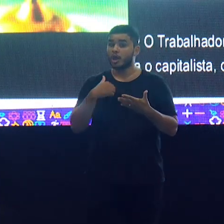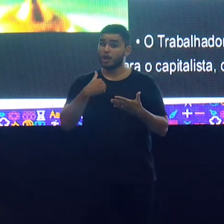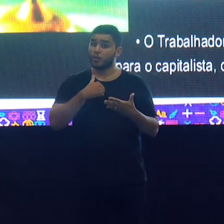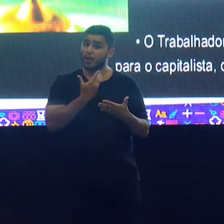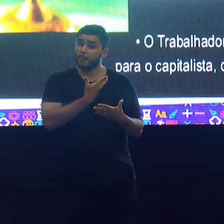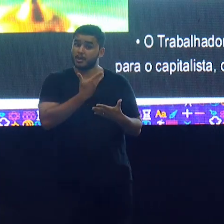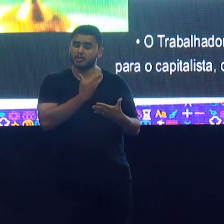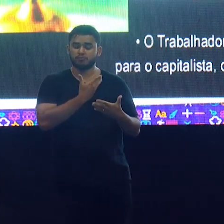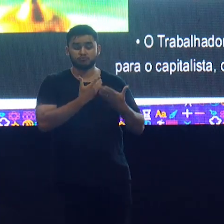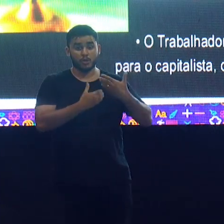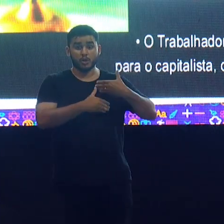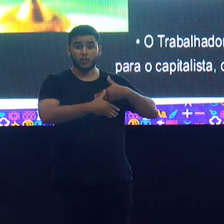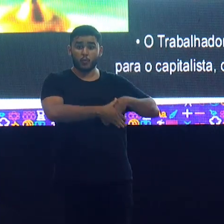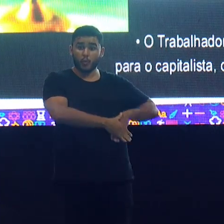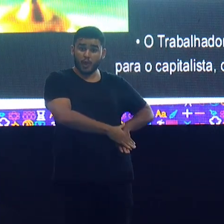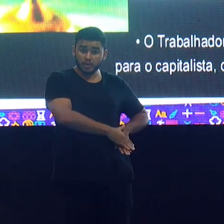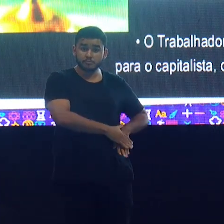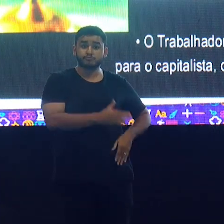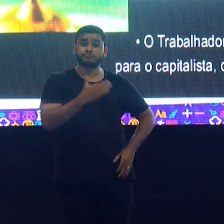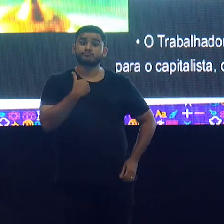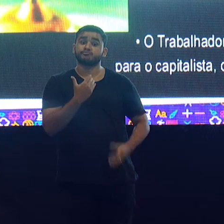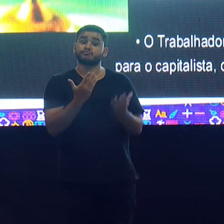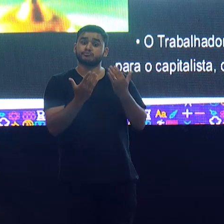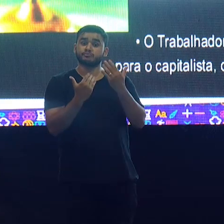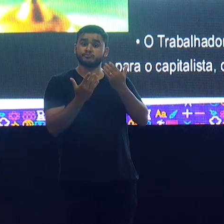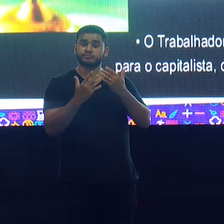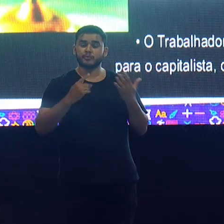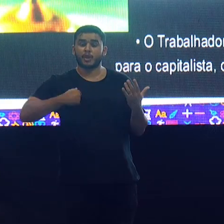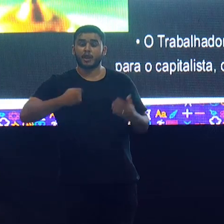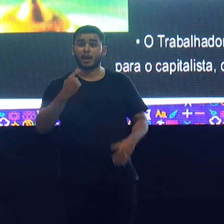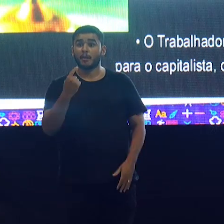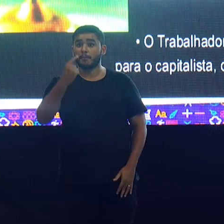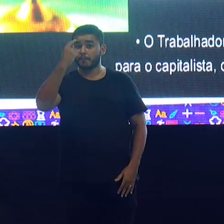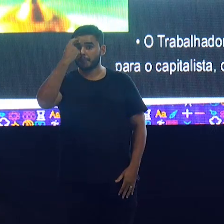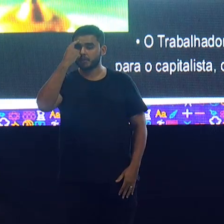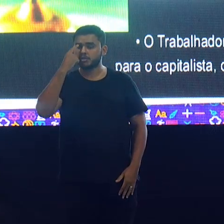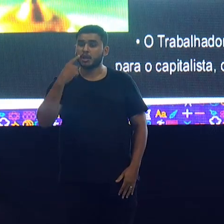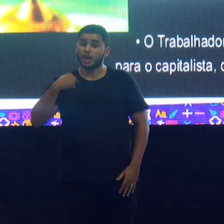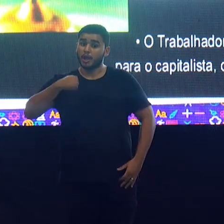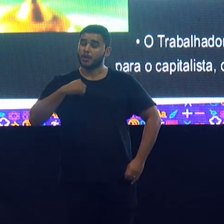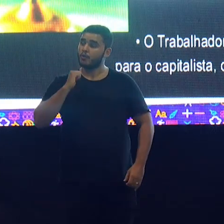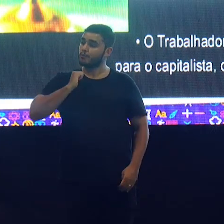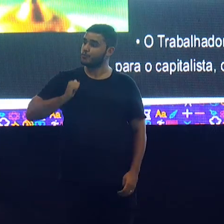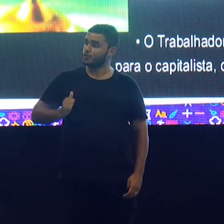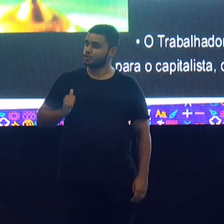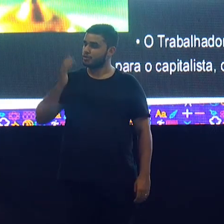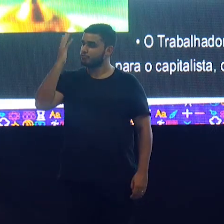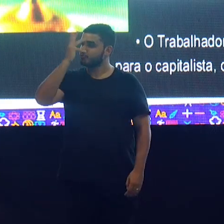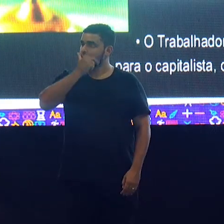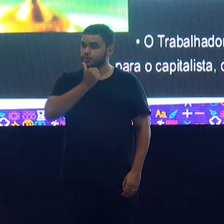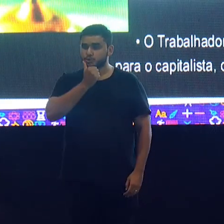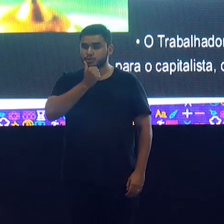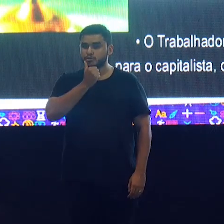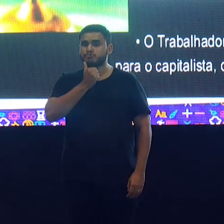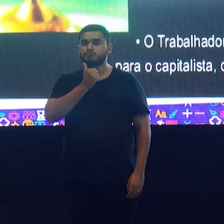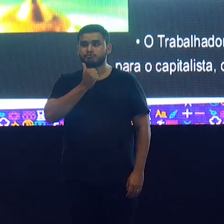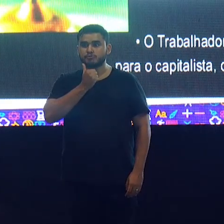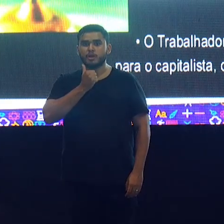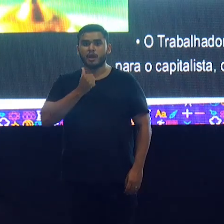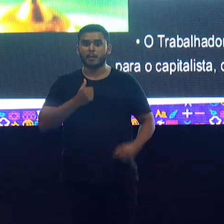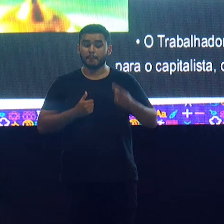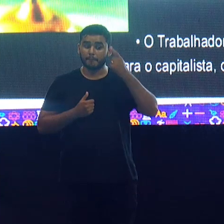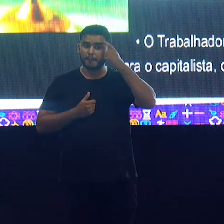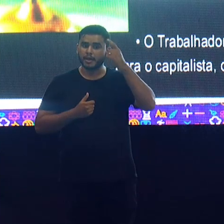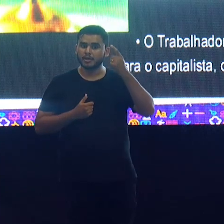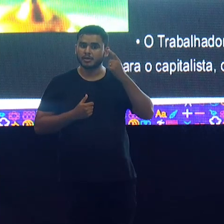assim: amiga, eu vi uma mochila da Kipling tão linda. Aí a tua amiga: ai, mulher,